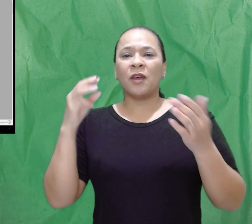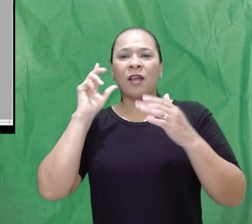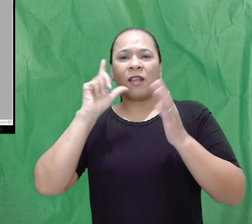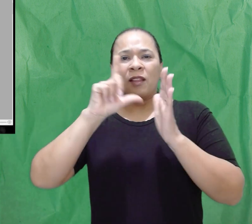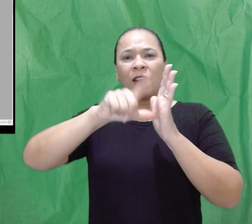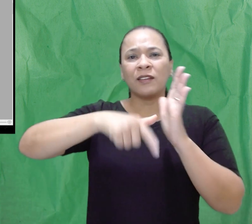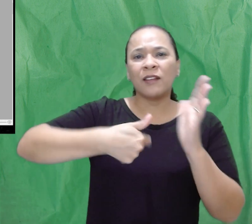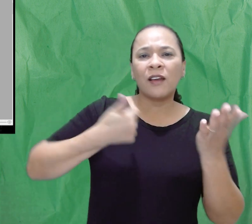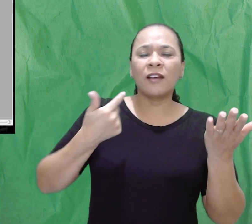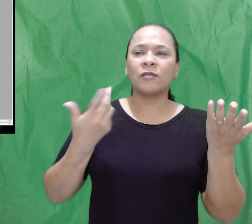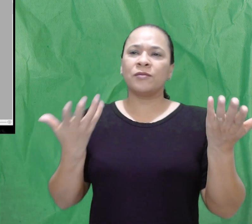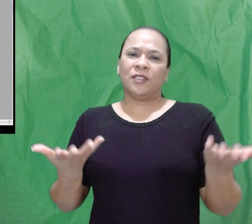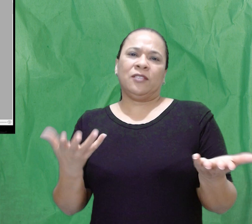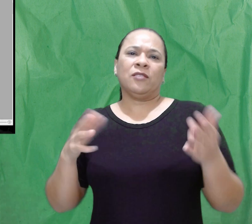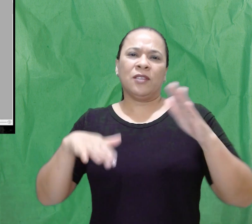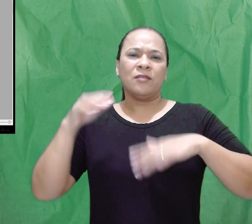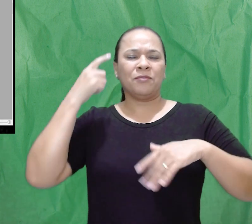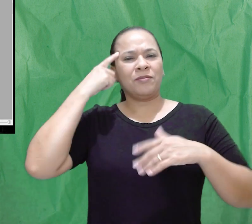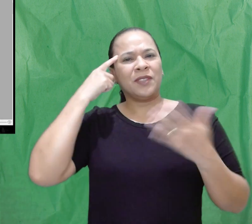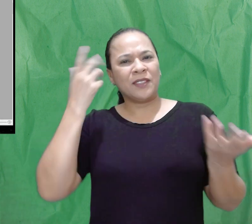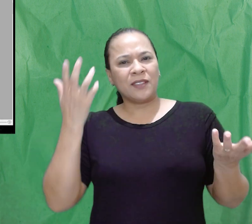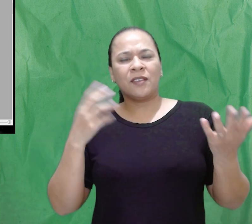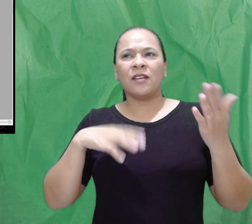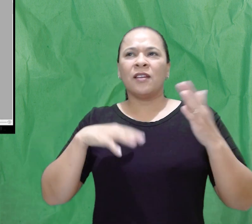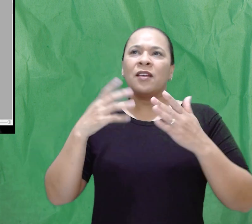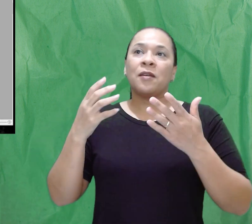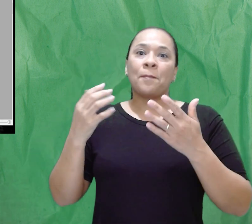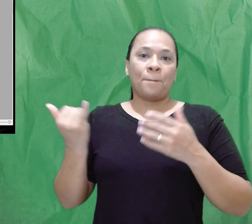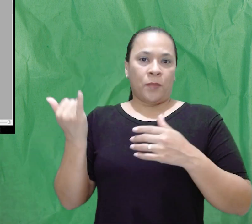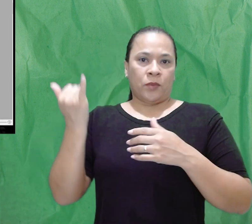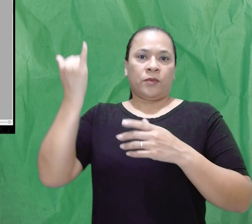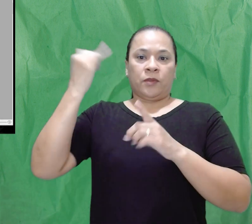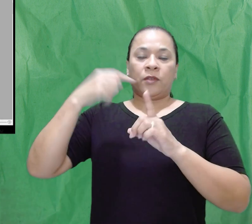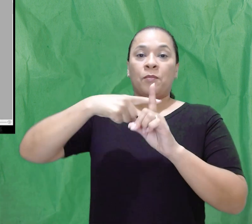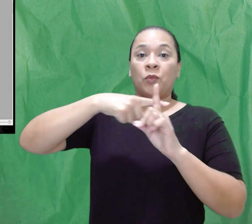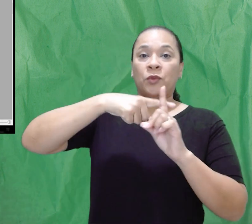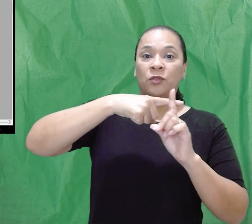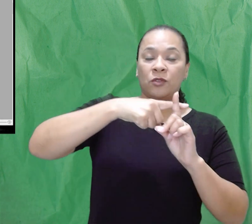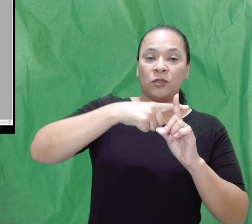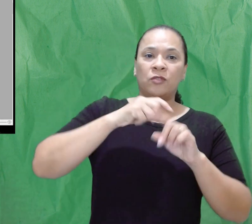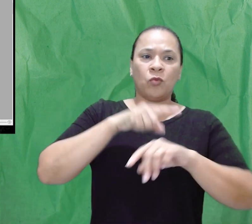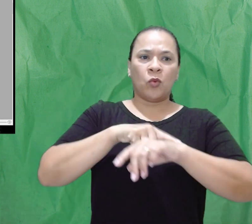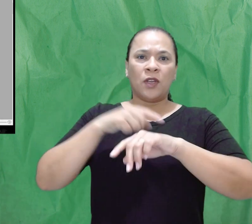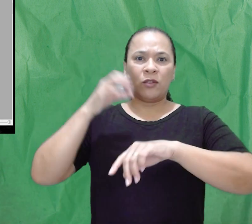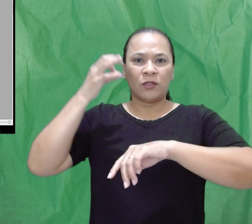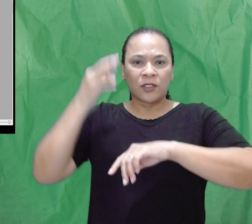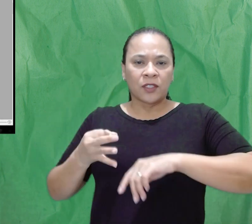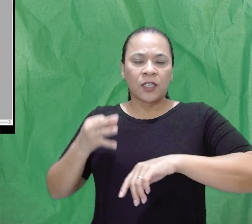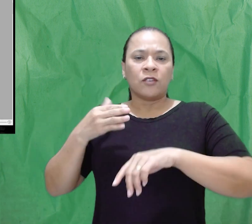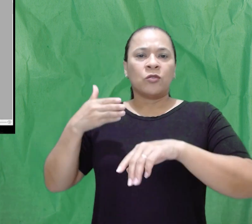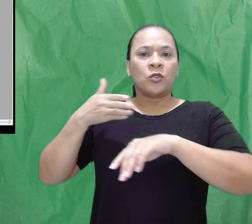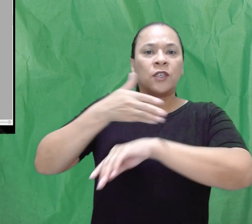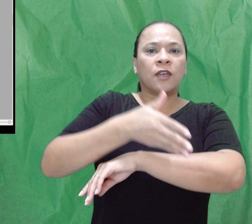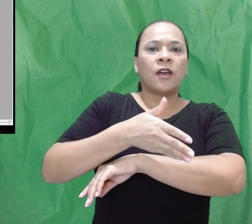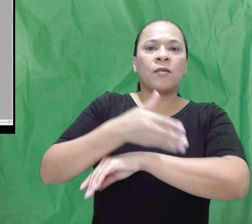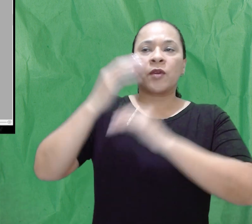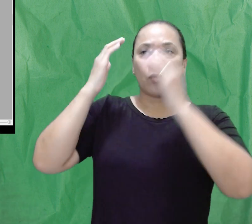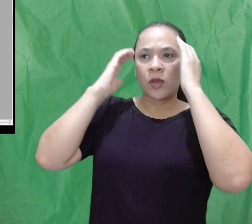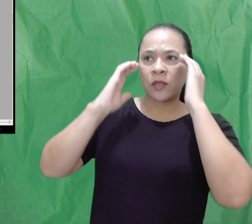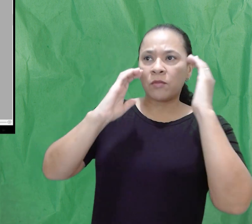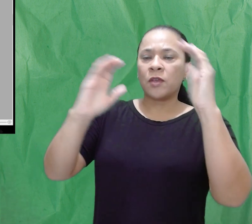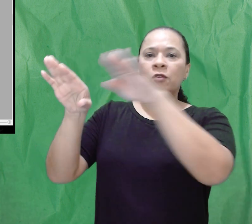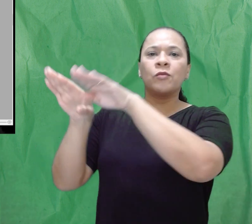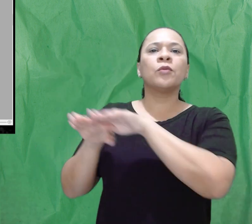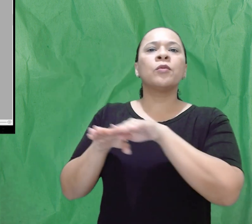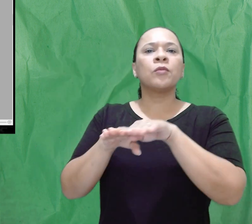você se destaca e é uma atitude muito positiva que mostra o quanto você respeita os seus colegas de trabalho.